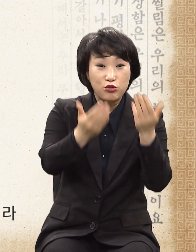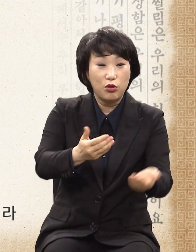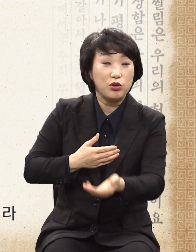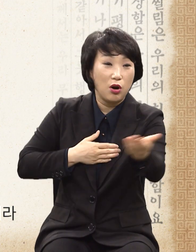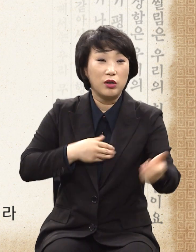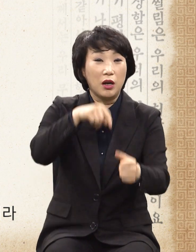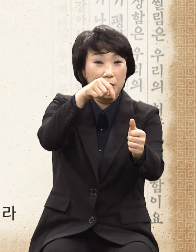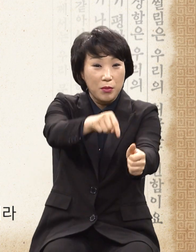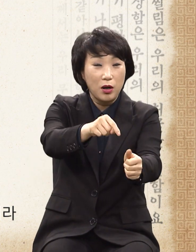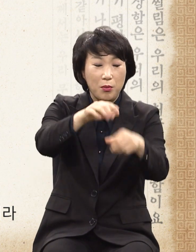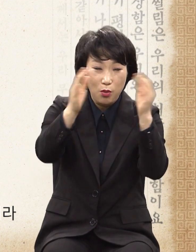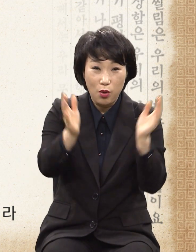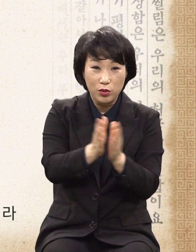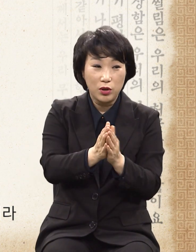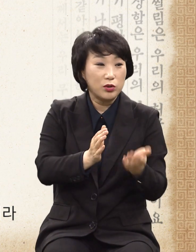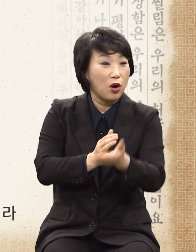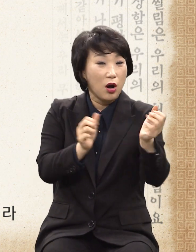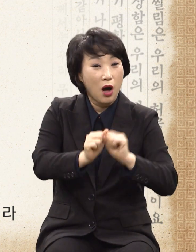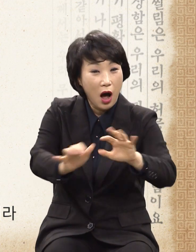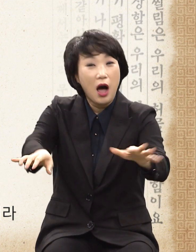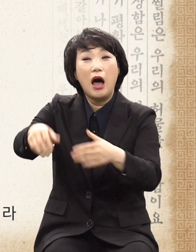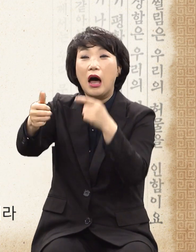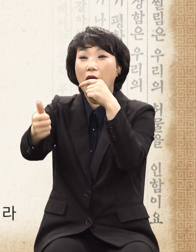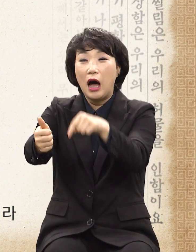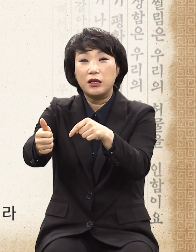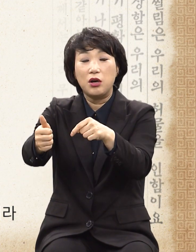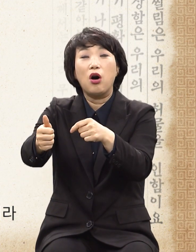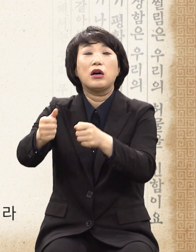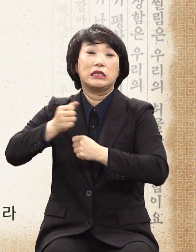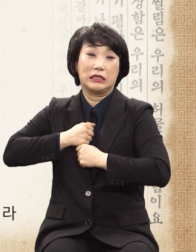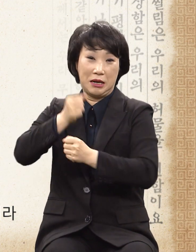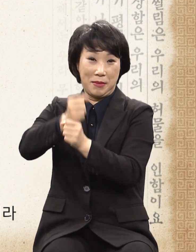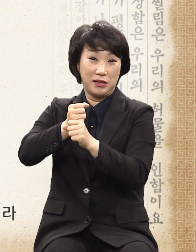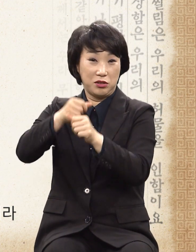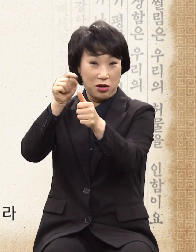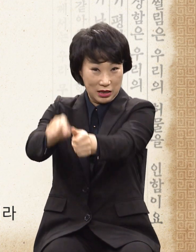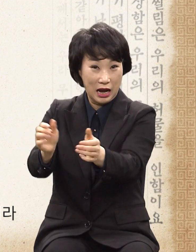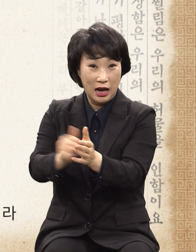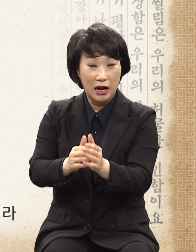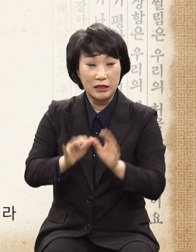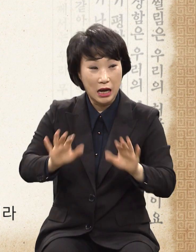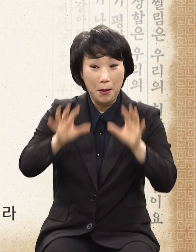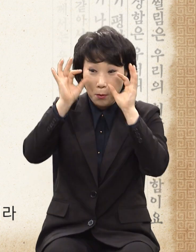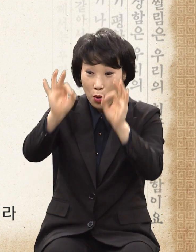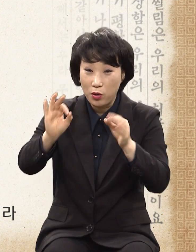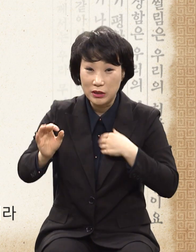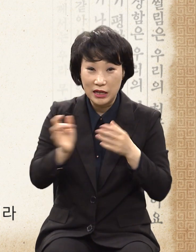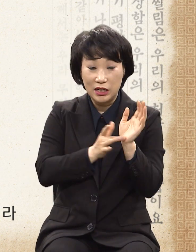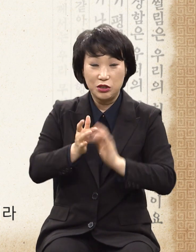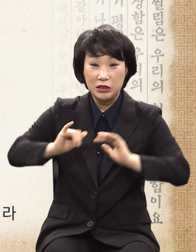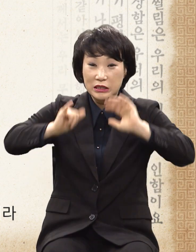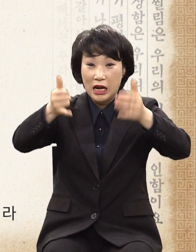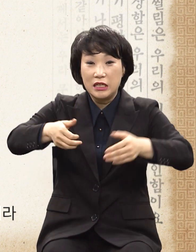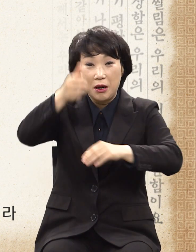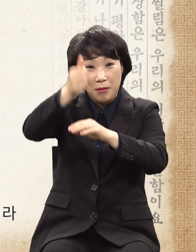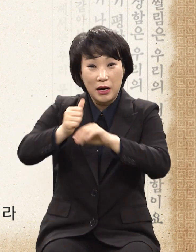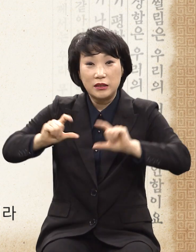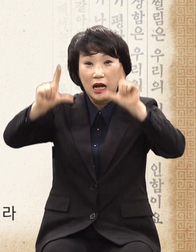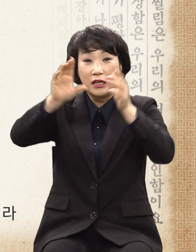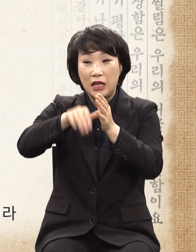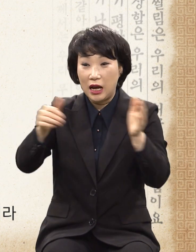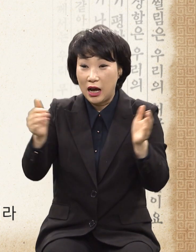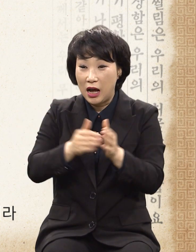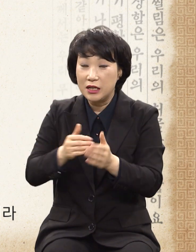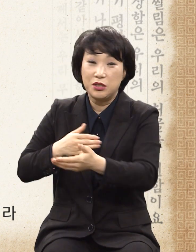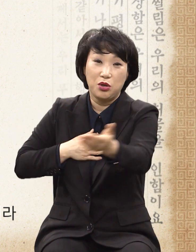너희에게 분부한 모든 것을 가르쳐 지키게 하라. 볼지어다 내가 세상 끝날까지